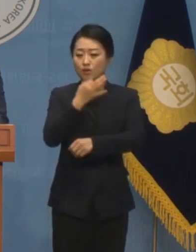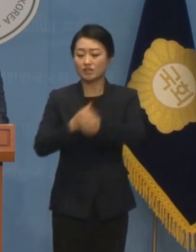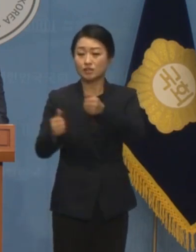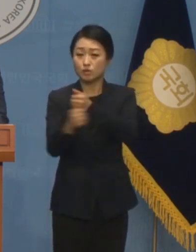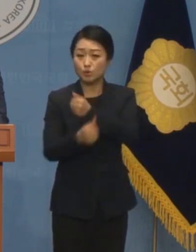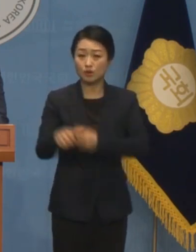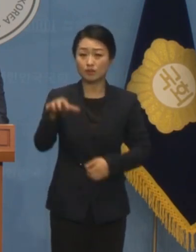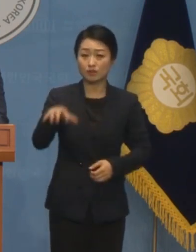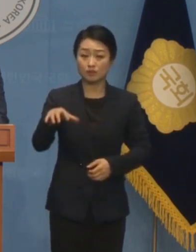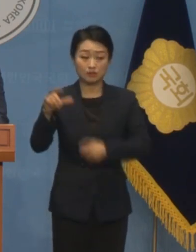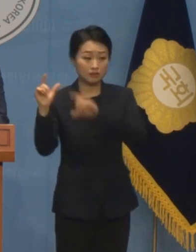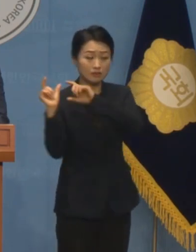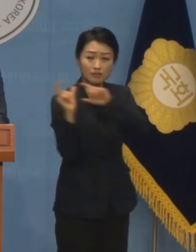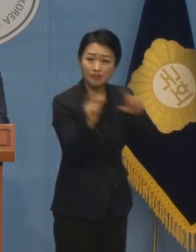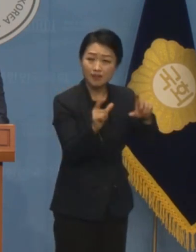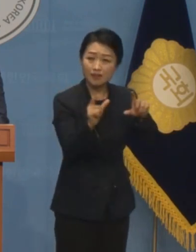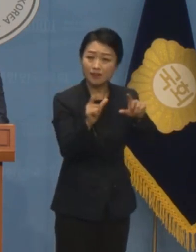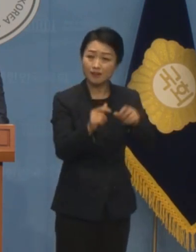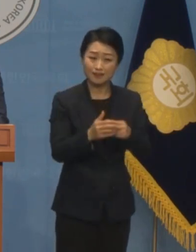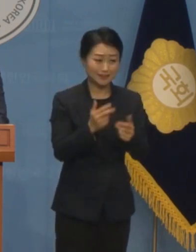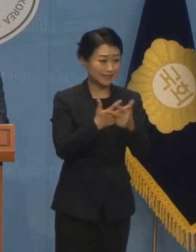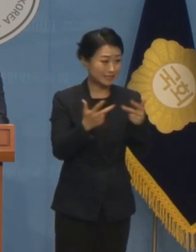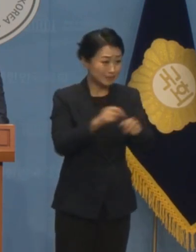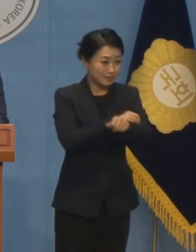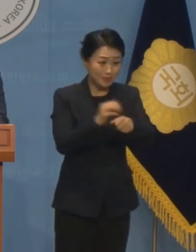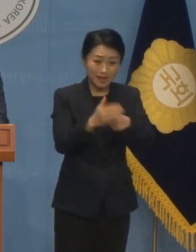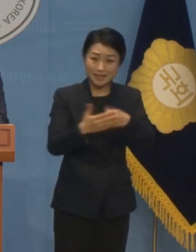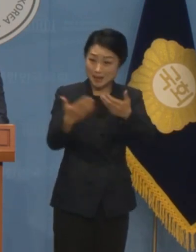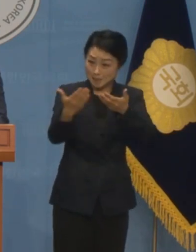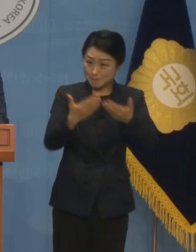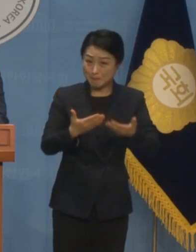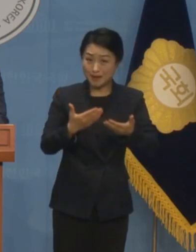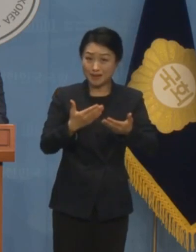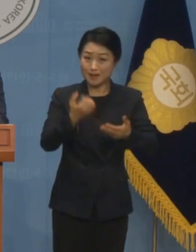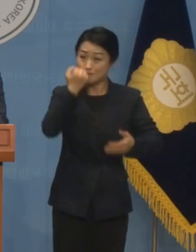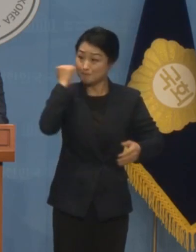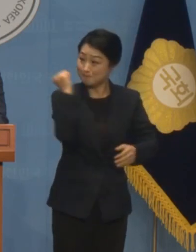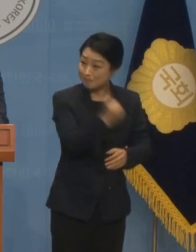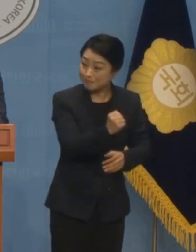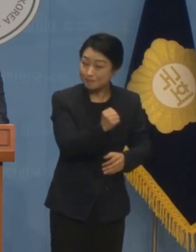사실상 이 전 대표가 특혜를 받았다고 규정한 것입니다.